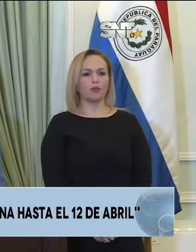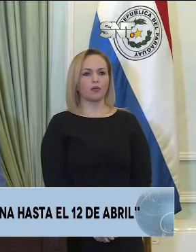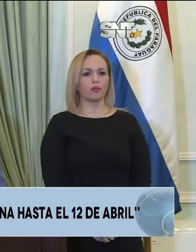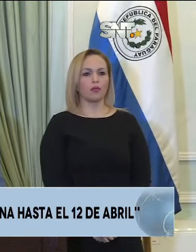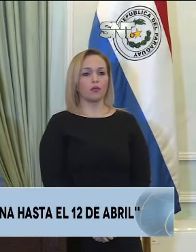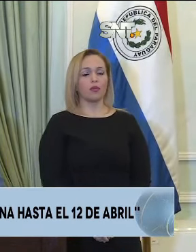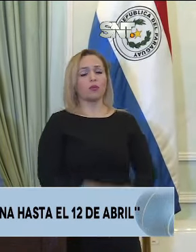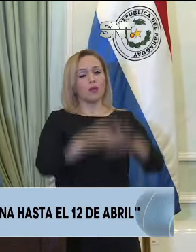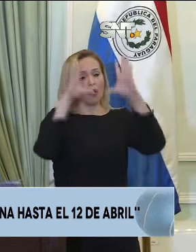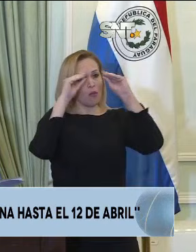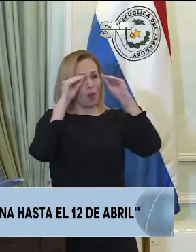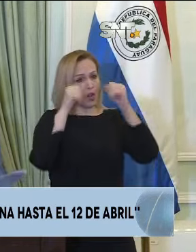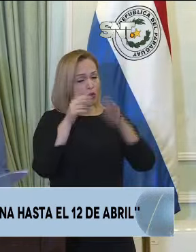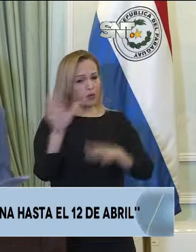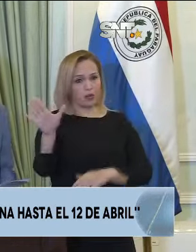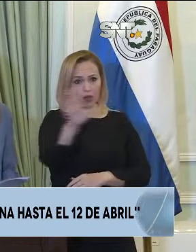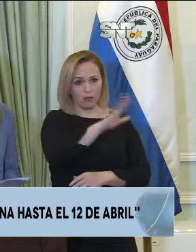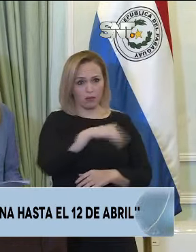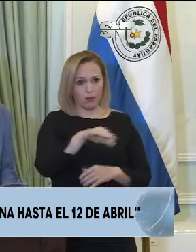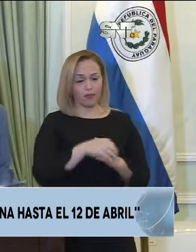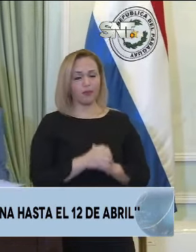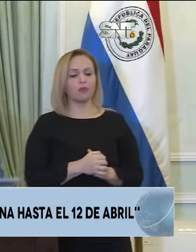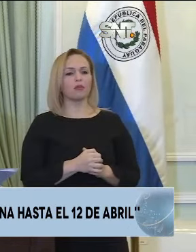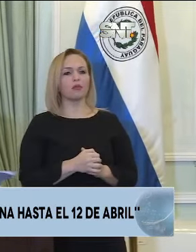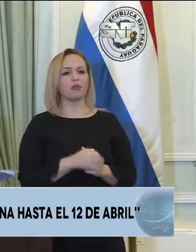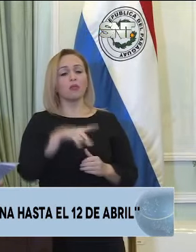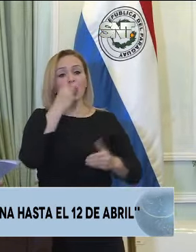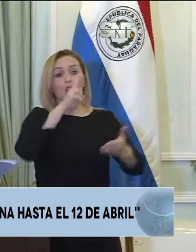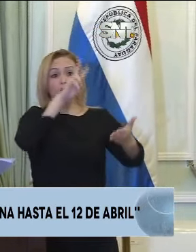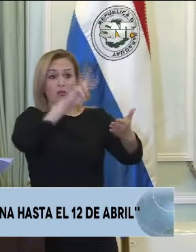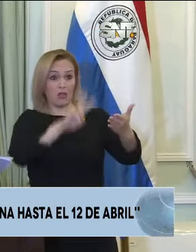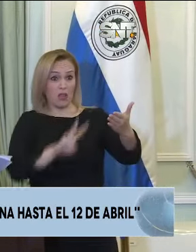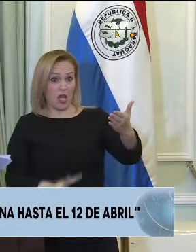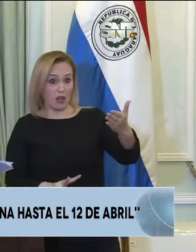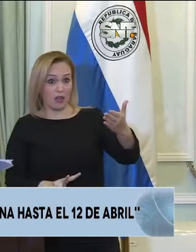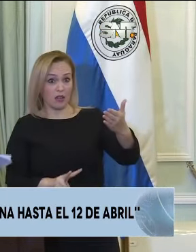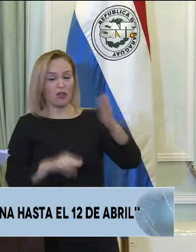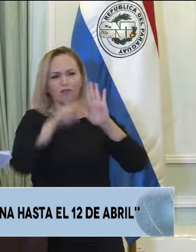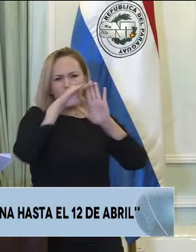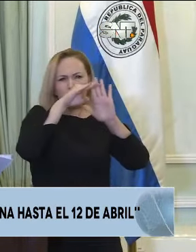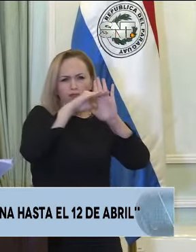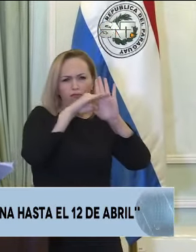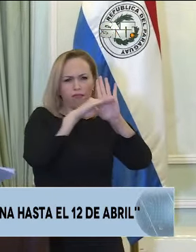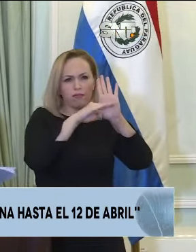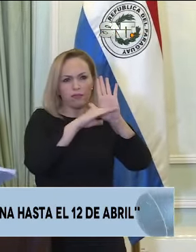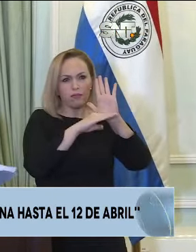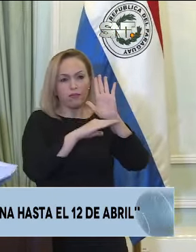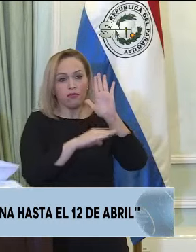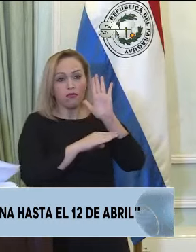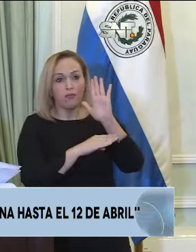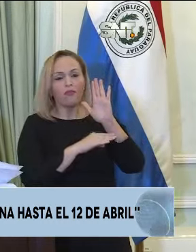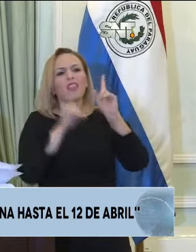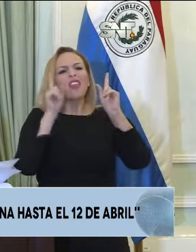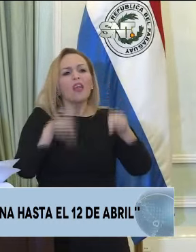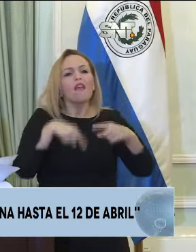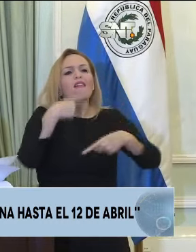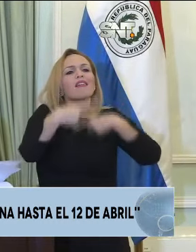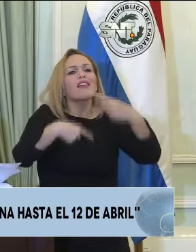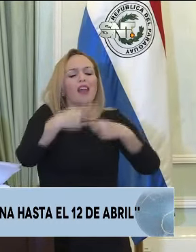Muy buenas noches. Me permito leer las excepciones de esta medida,